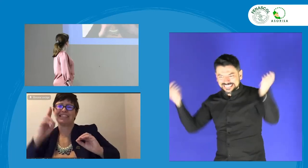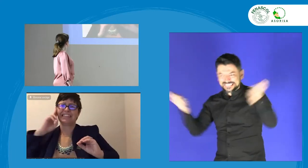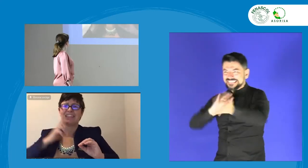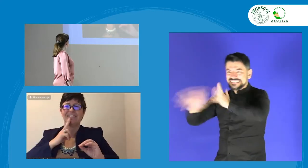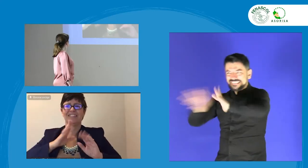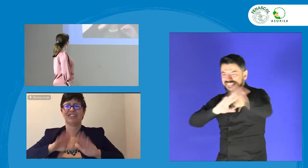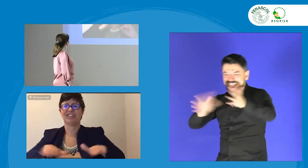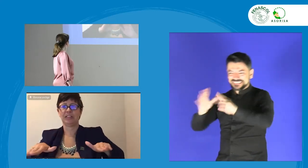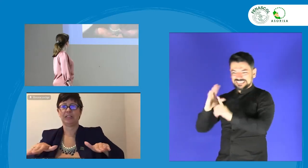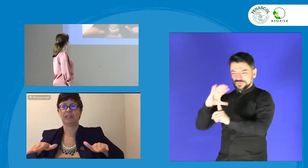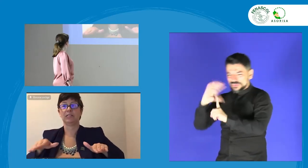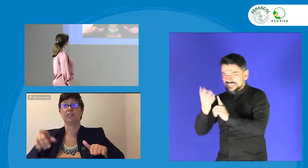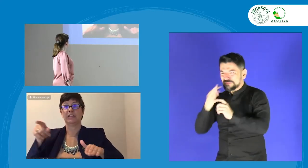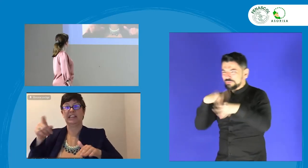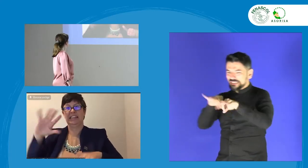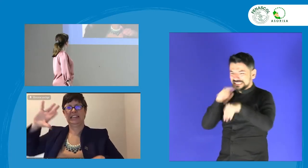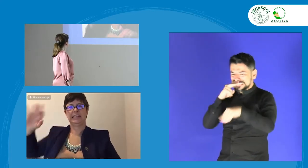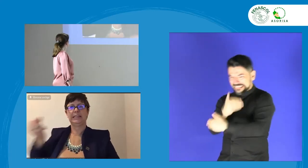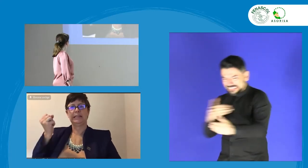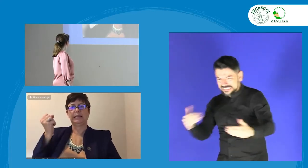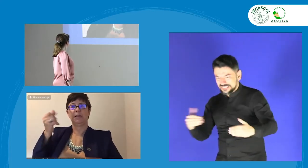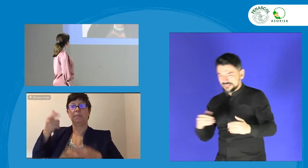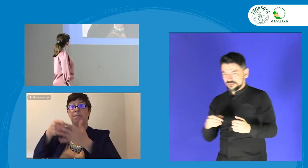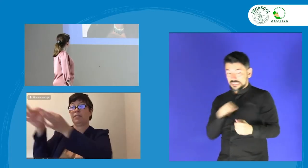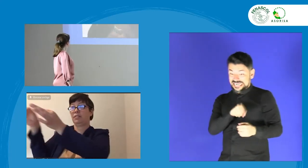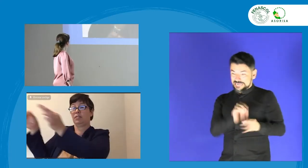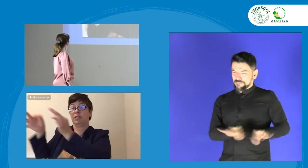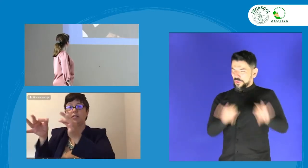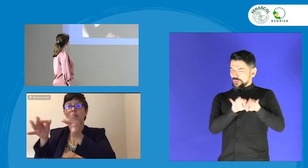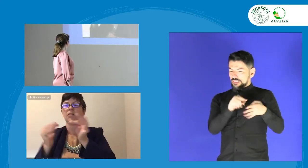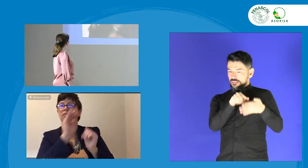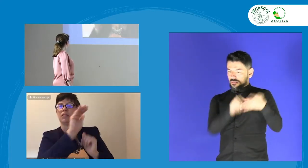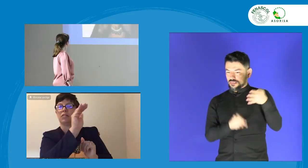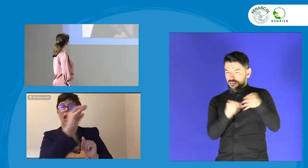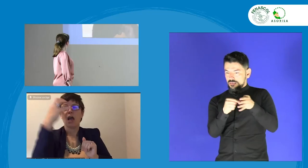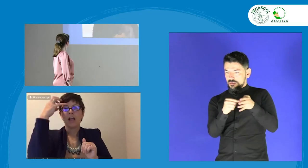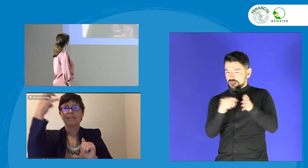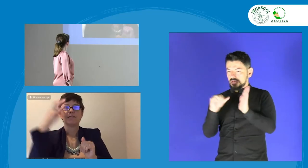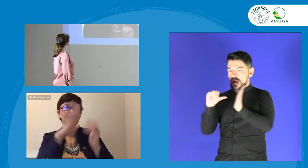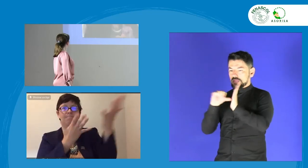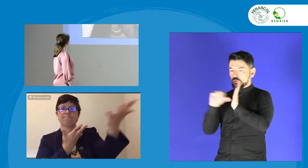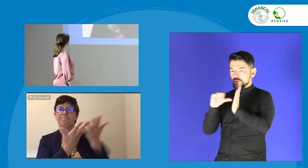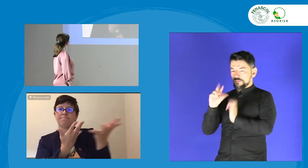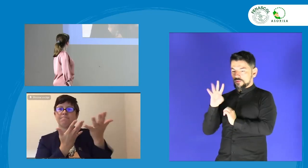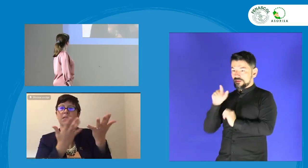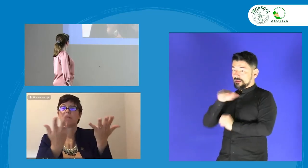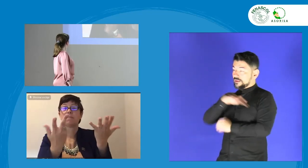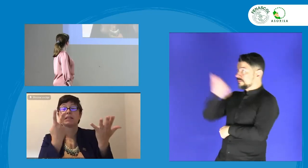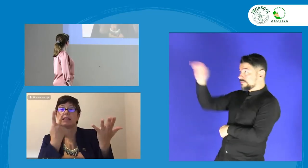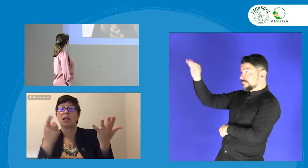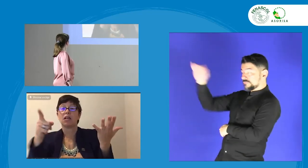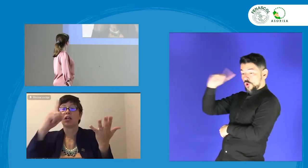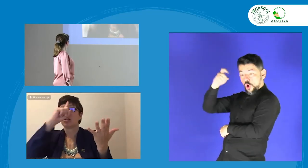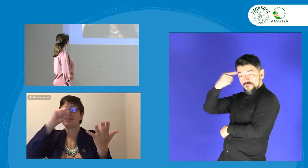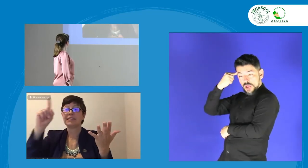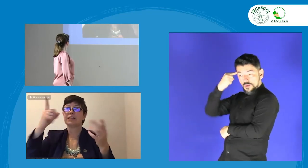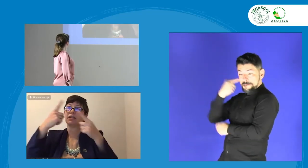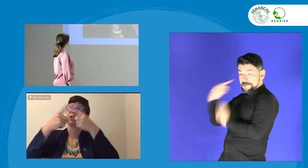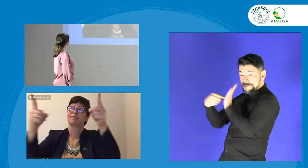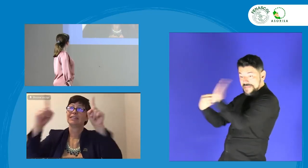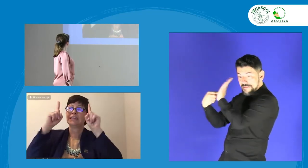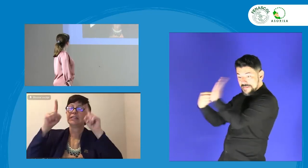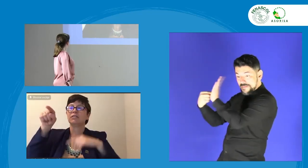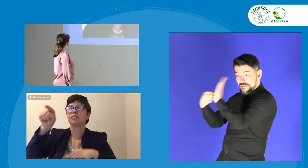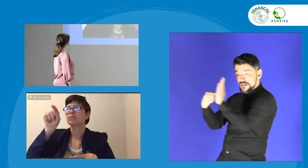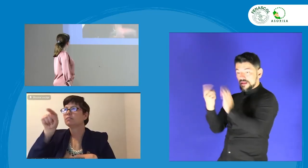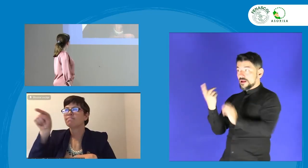establecimiento de la lengua de señas, establecer la lengua, la educación para personas sordas, y es hacer este tipo de incidencia frente